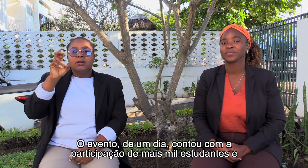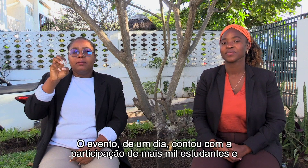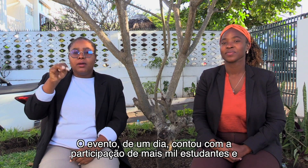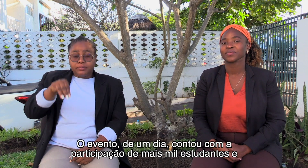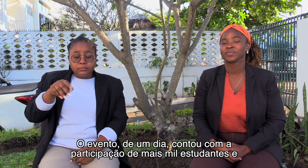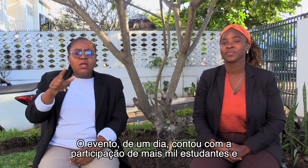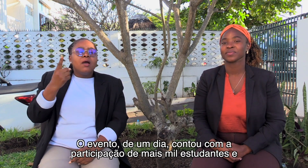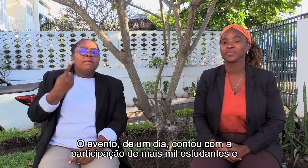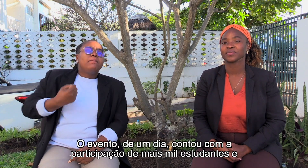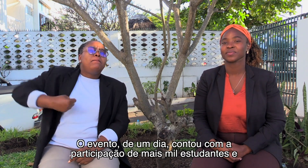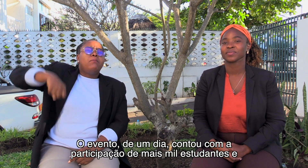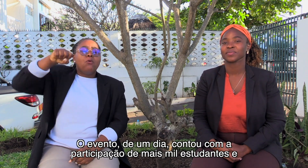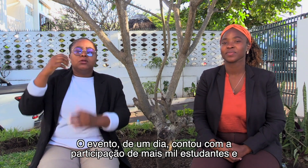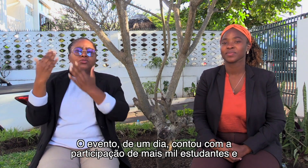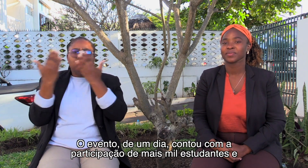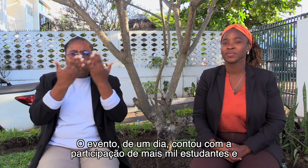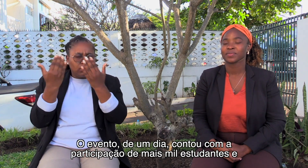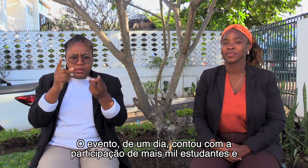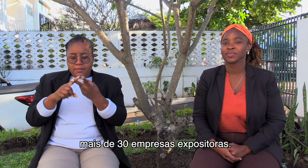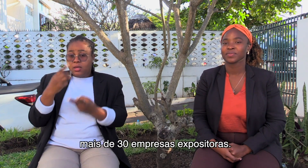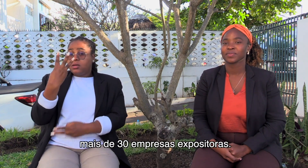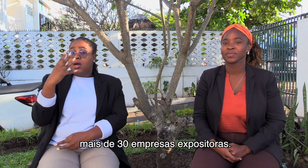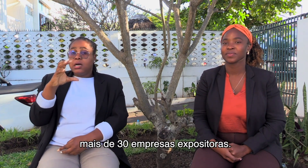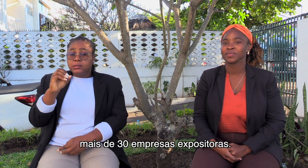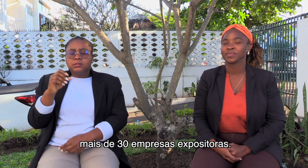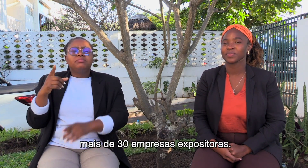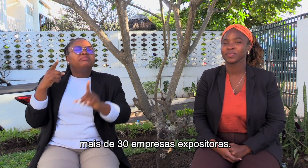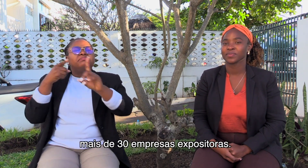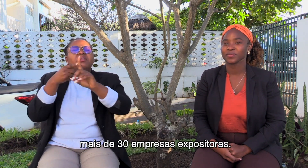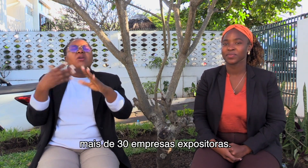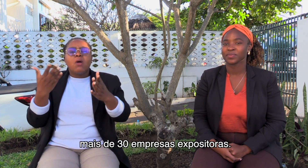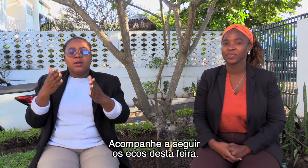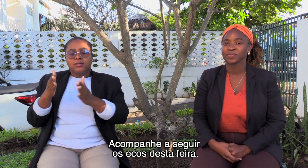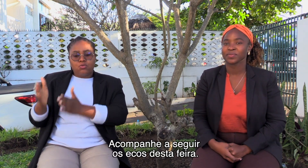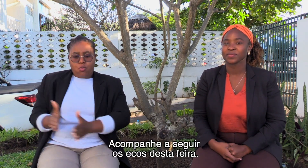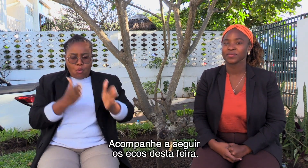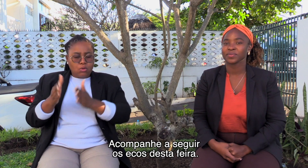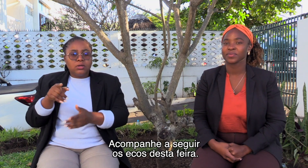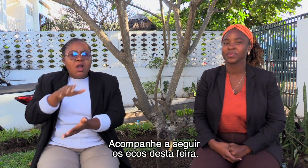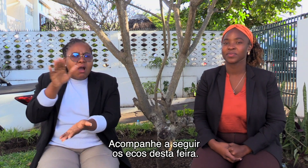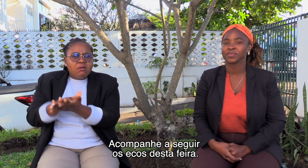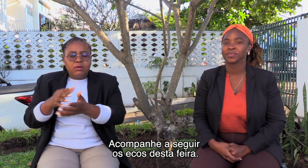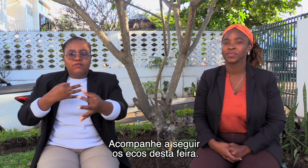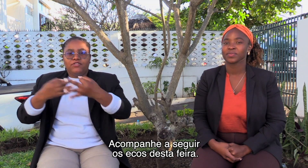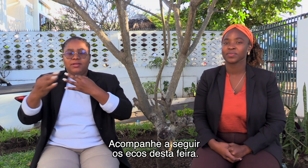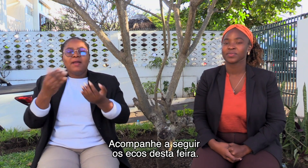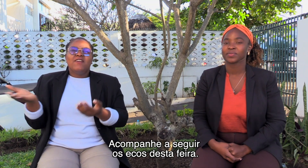contou com a participação de mais de 1.000 estudantes e 30 empresas expositoras. Acompanhe a seguir os ecos desta